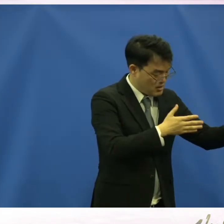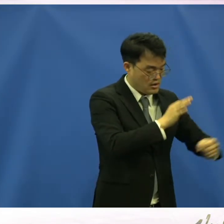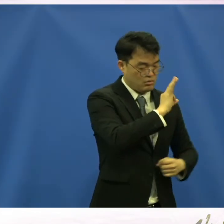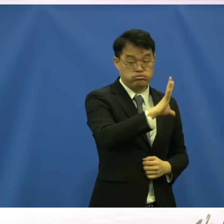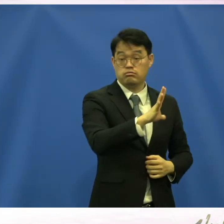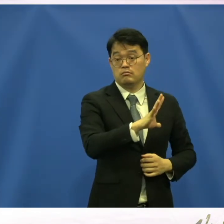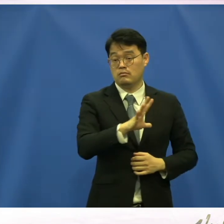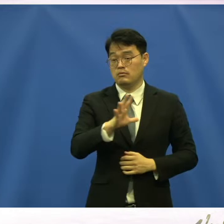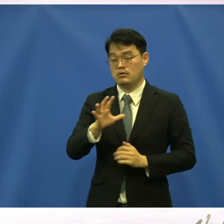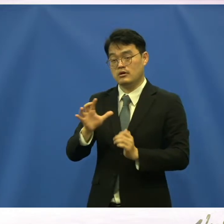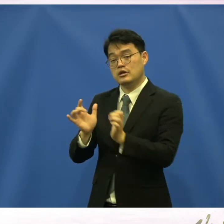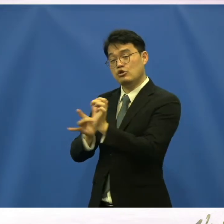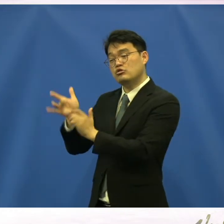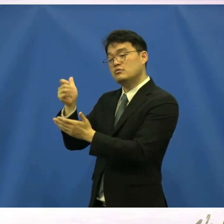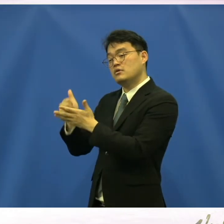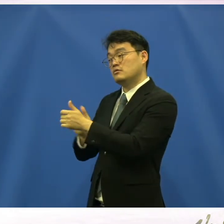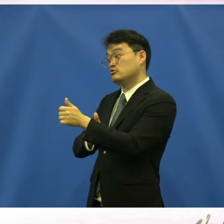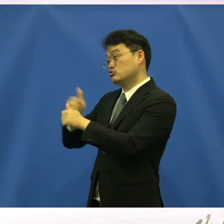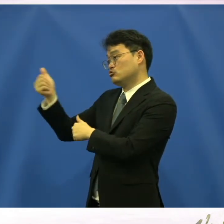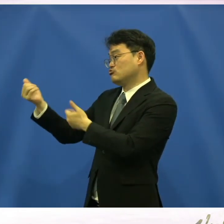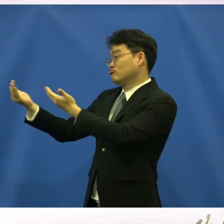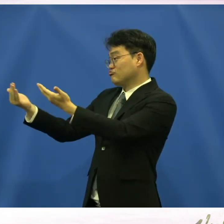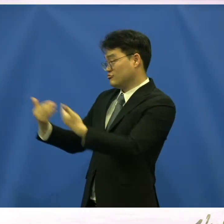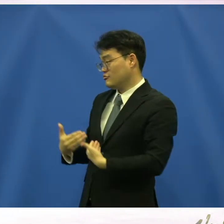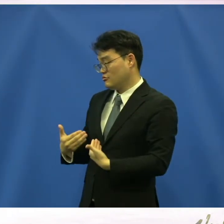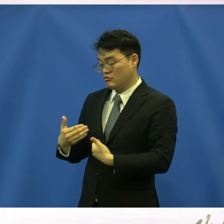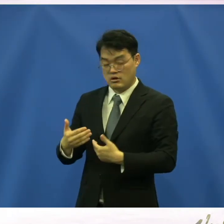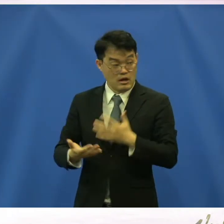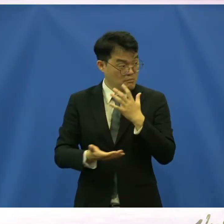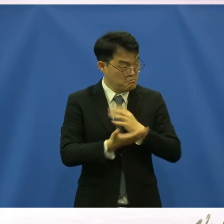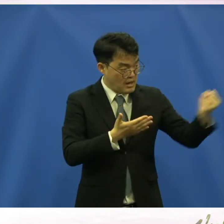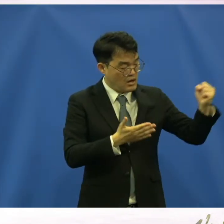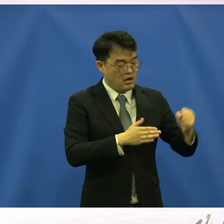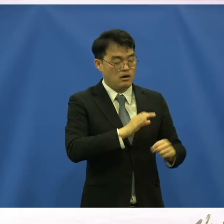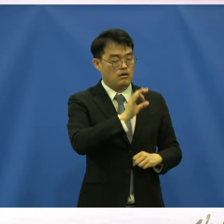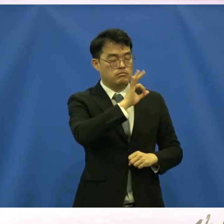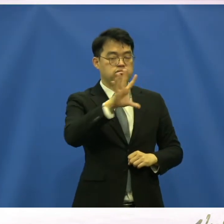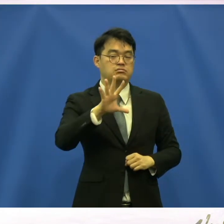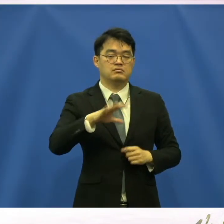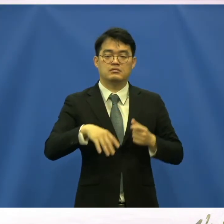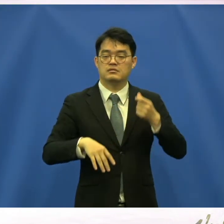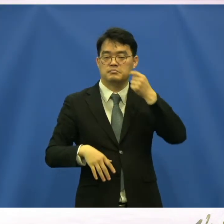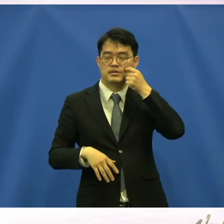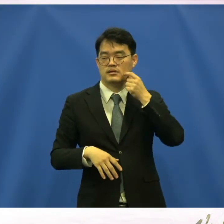승리인데 누가 빼앗아갈 수가 있겠습니까? 그래서 로마서 8장 후반부에 얘기하는 거잖아요.